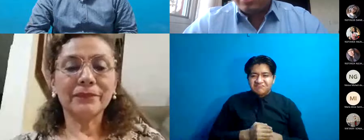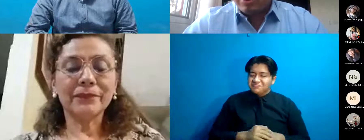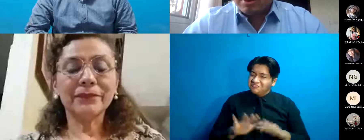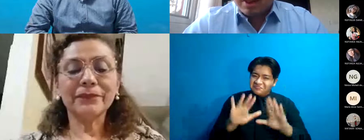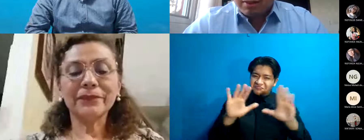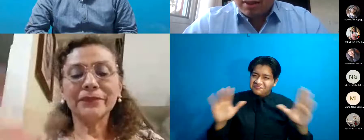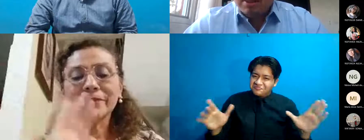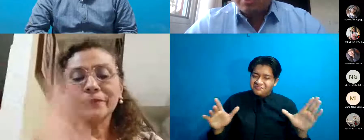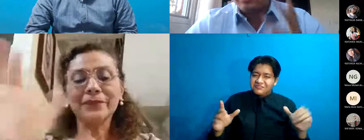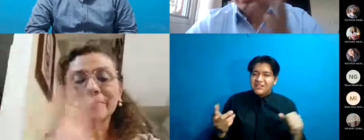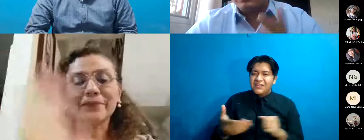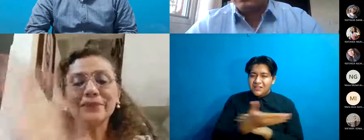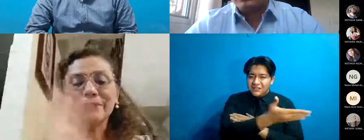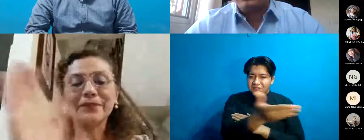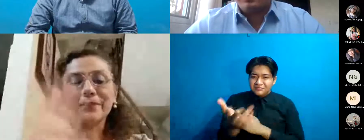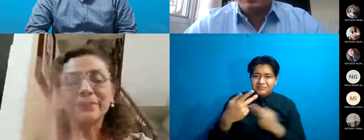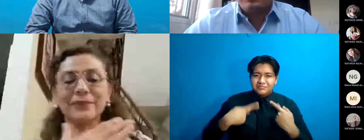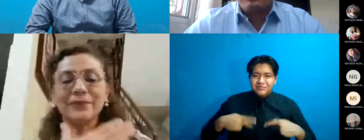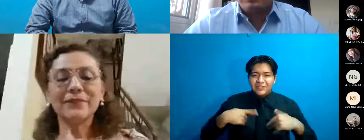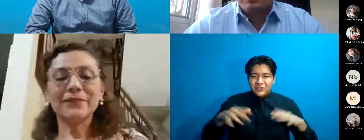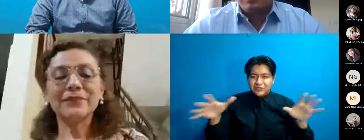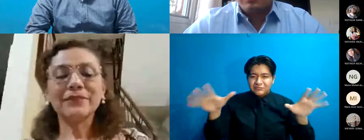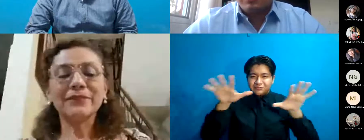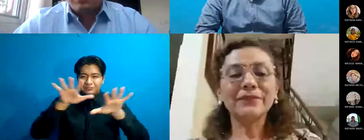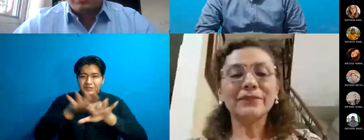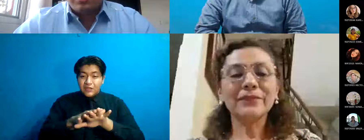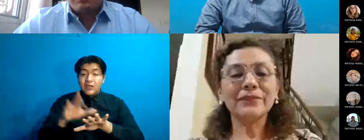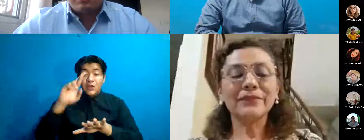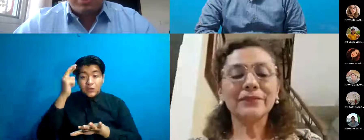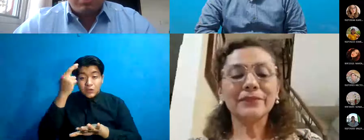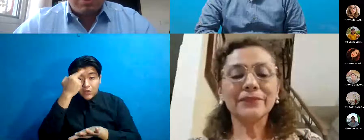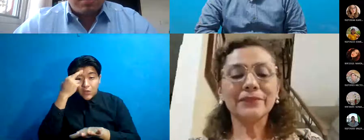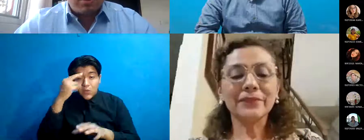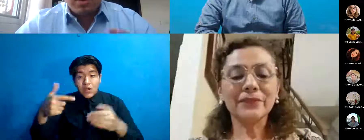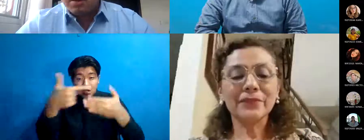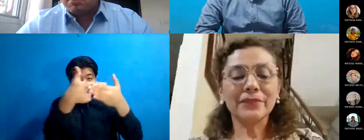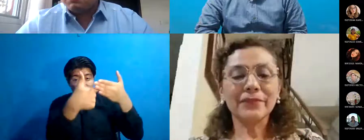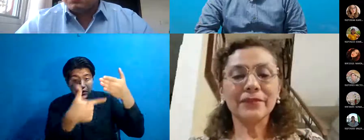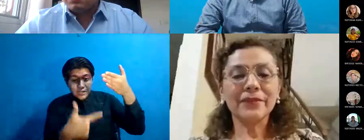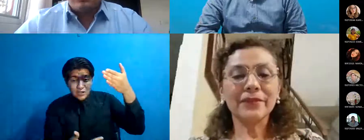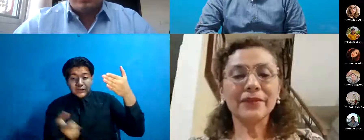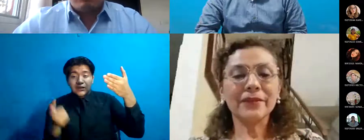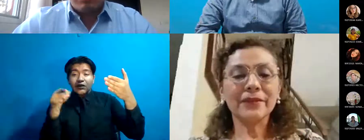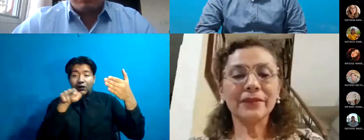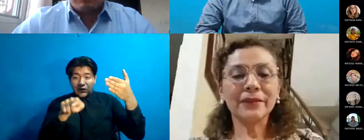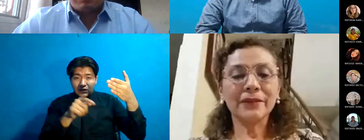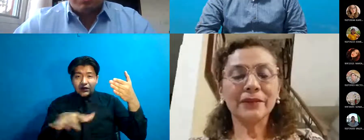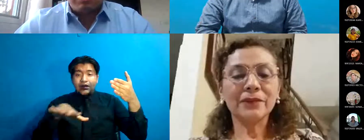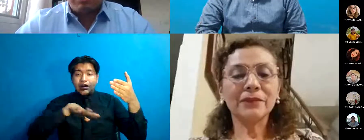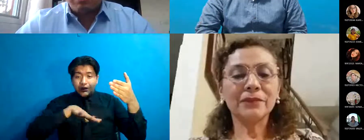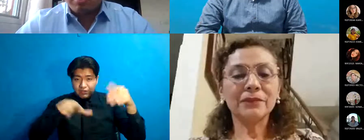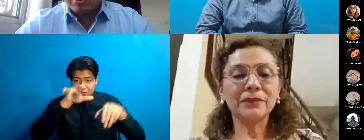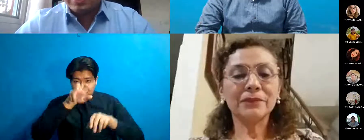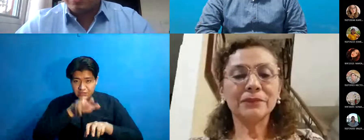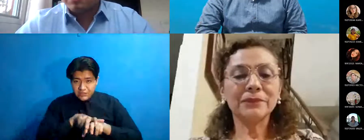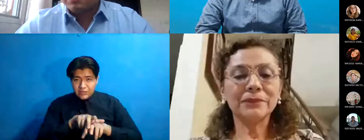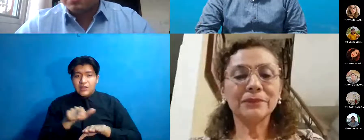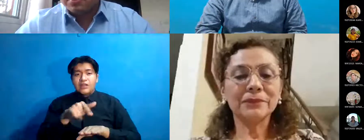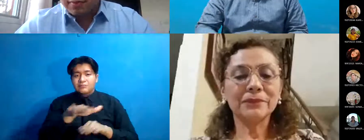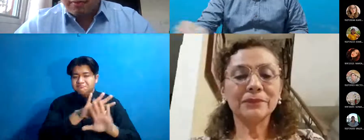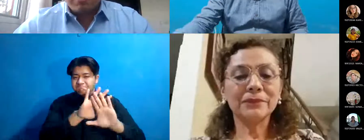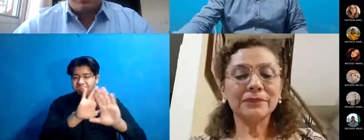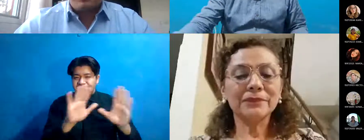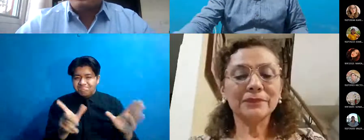Muchas gracias a los asistentes. Recuerden rellenar la lista de asistencia y es cuanto por el día